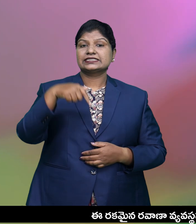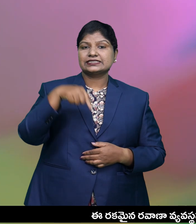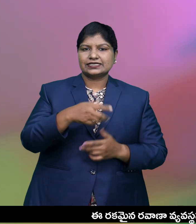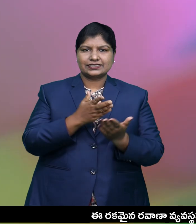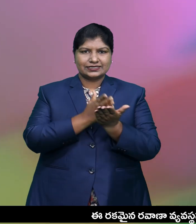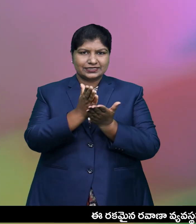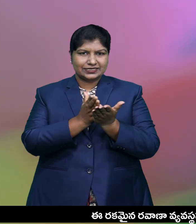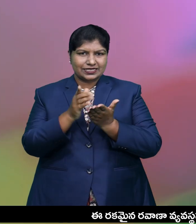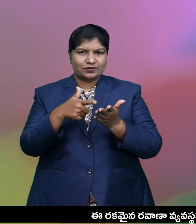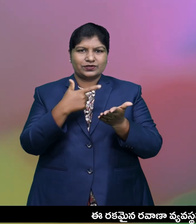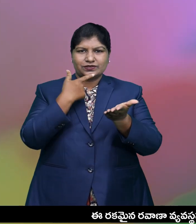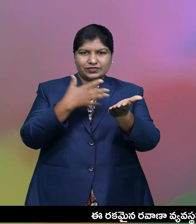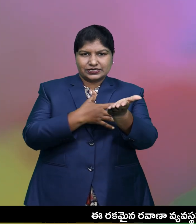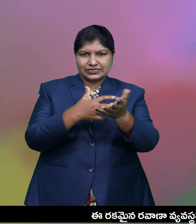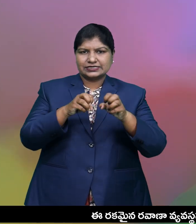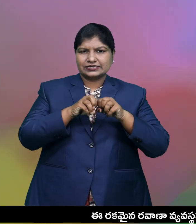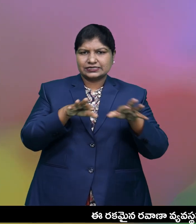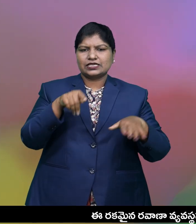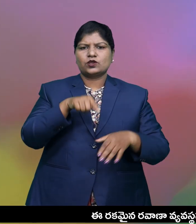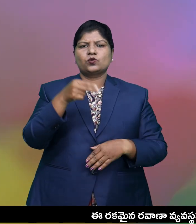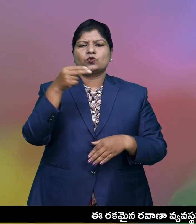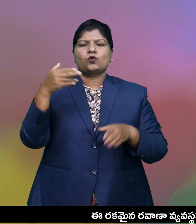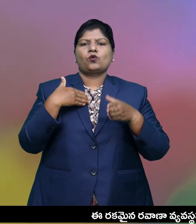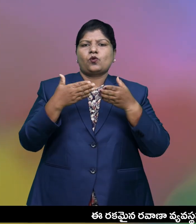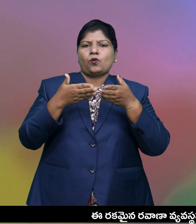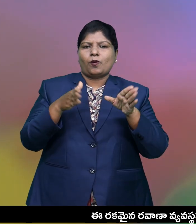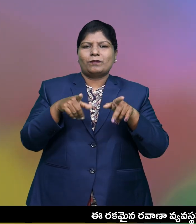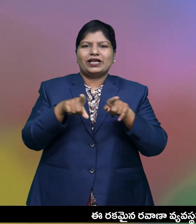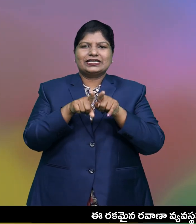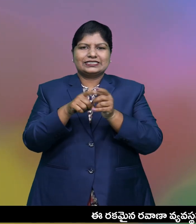రవాణా వ్యవస్థను ఓపెన్ టైప్ ఆఫ్ సర్క్యులేటరీ సిస్టమ్ అంటారు.